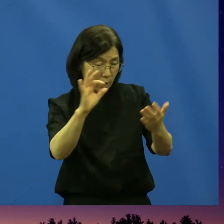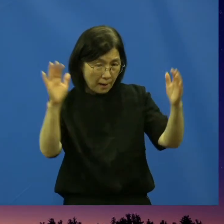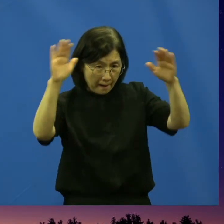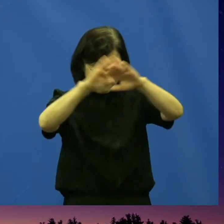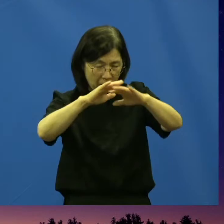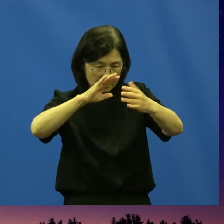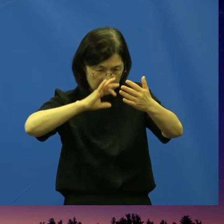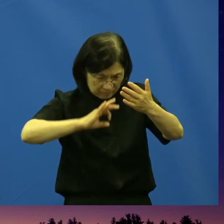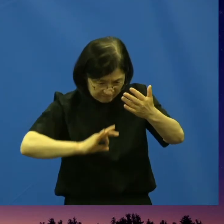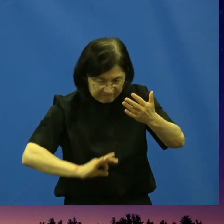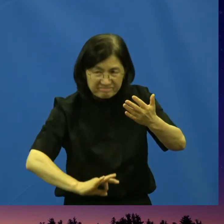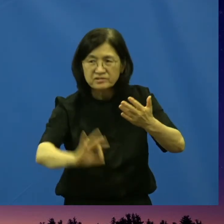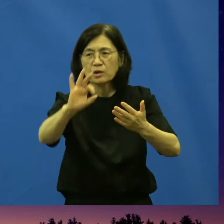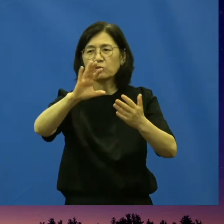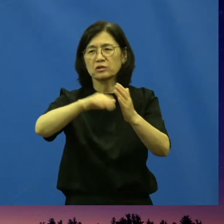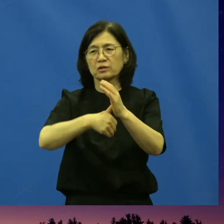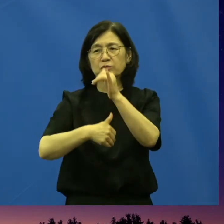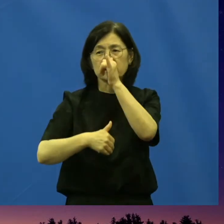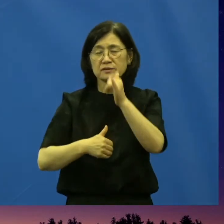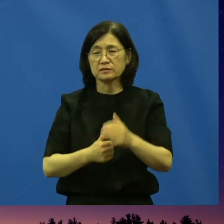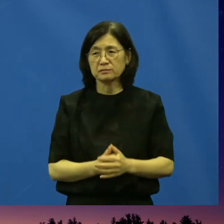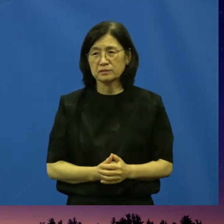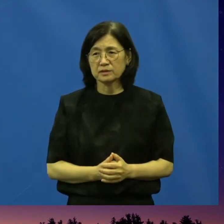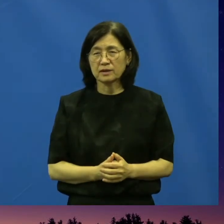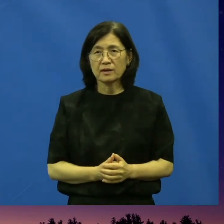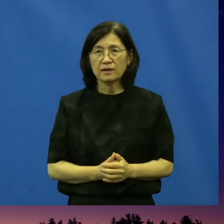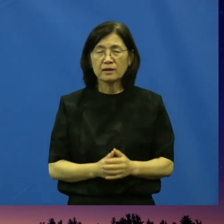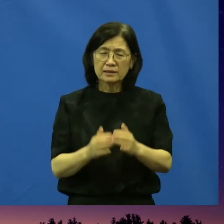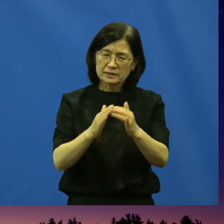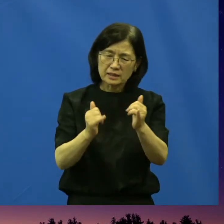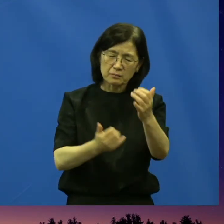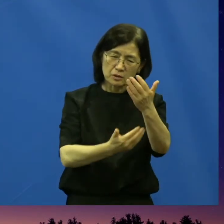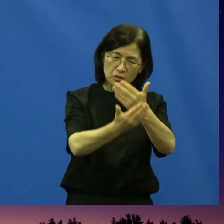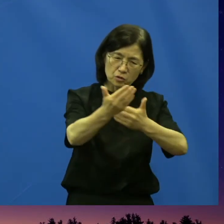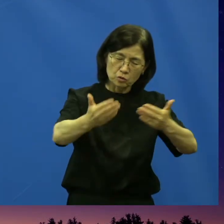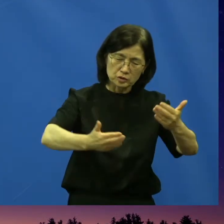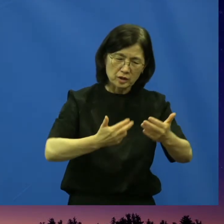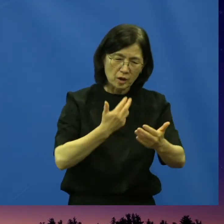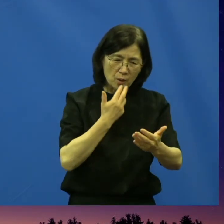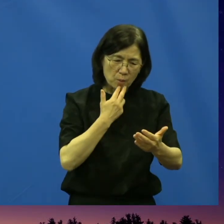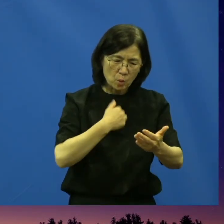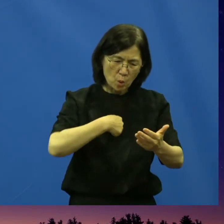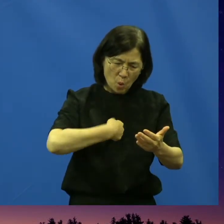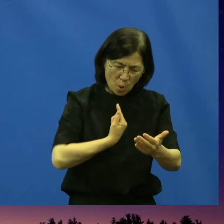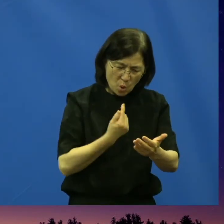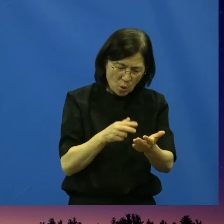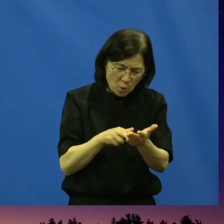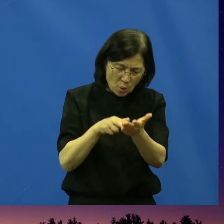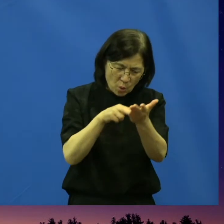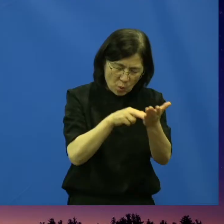홀로 고립된 환경 속에서 더 이제 굴을 파고 안으로 들어가면서 이제 살아가는